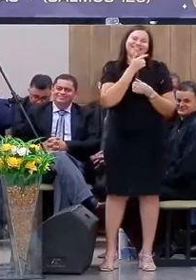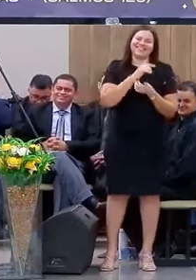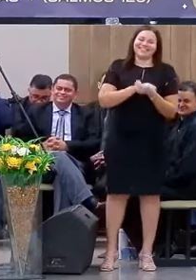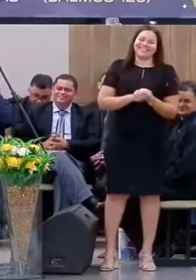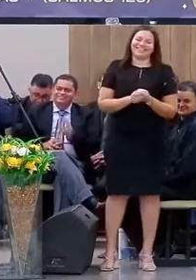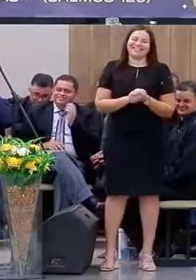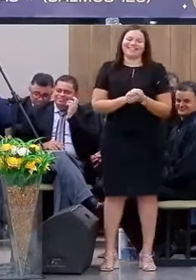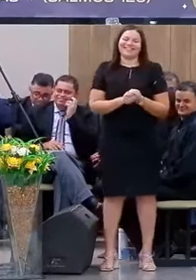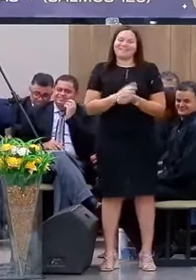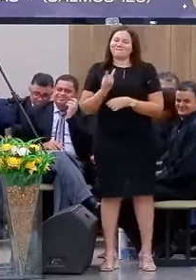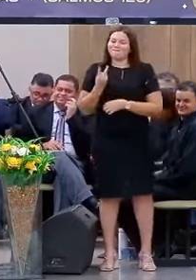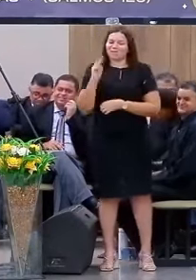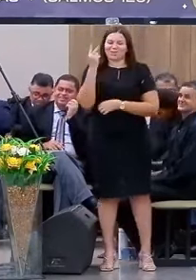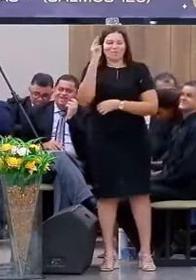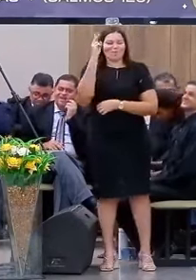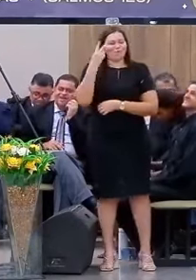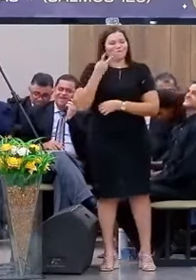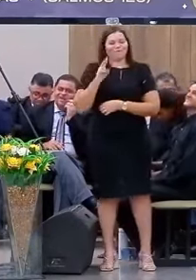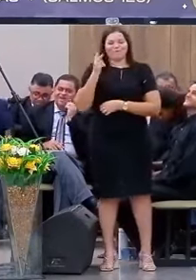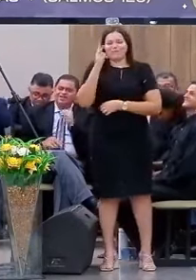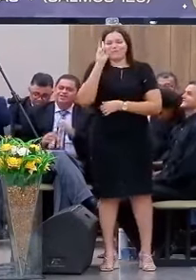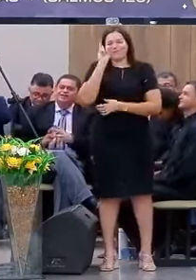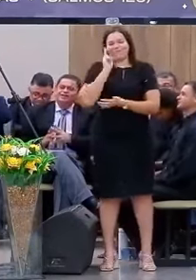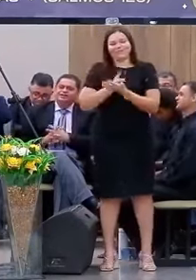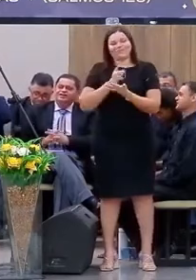de vitória.